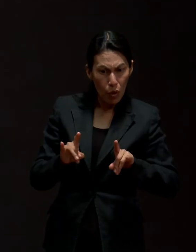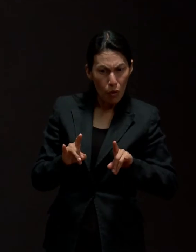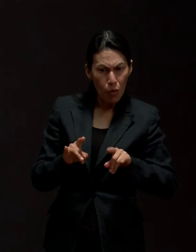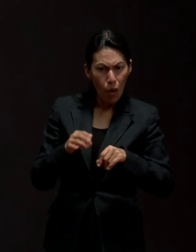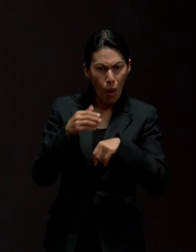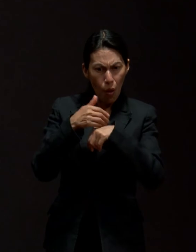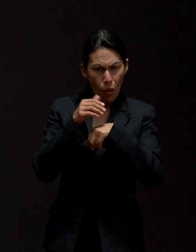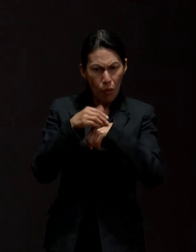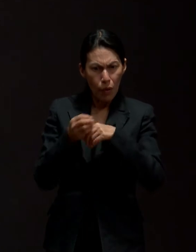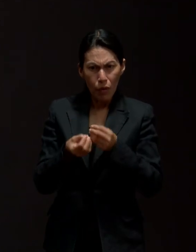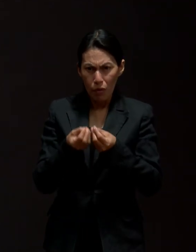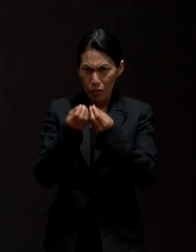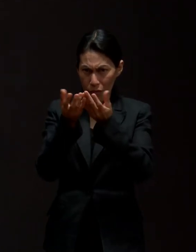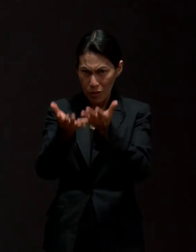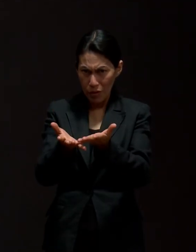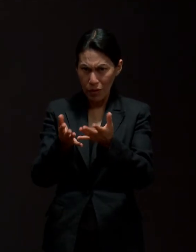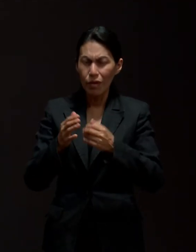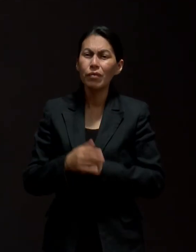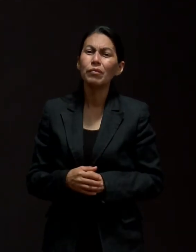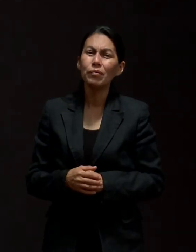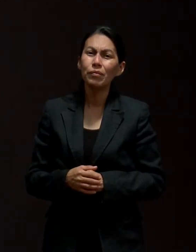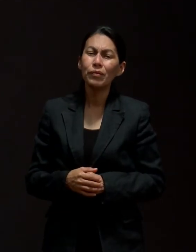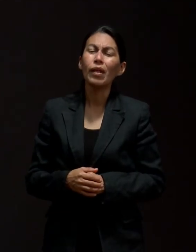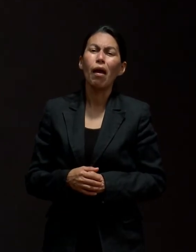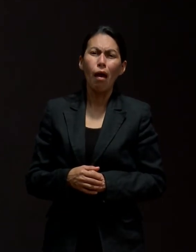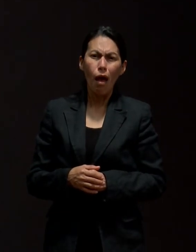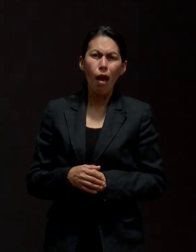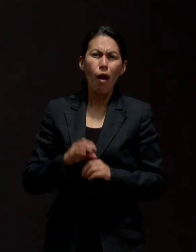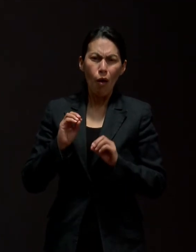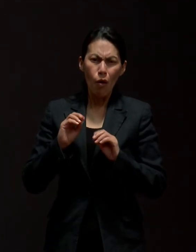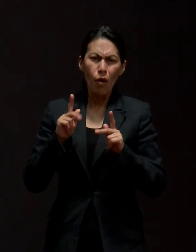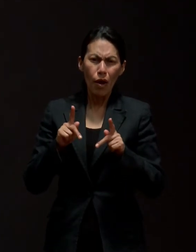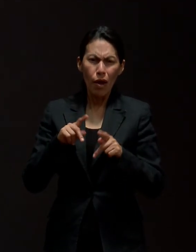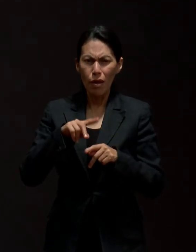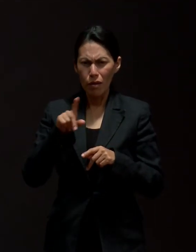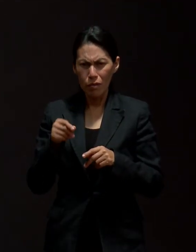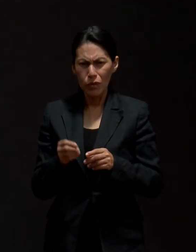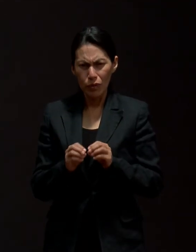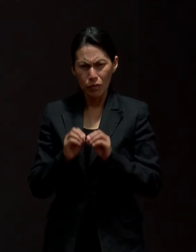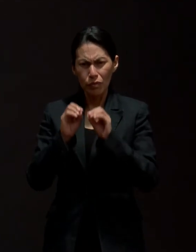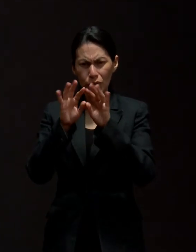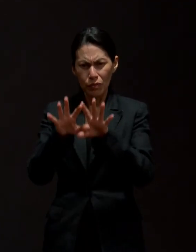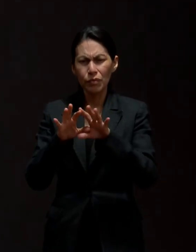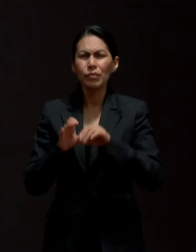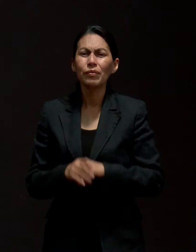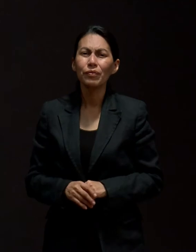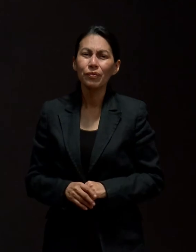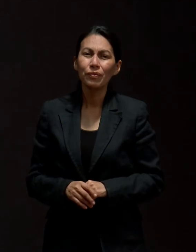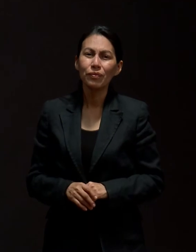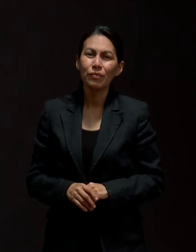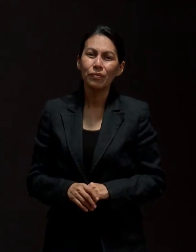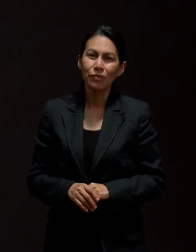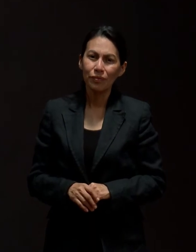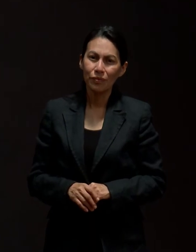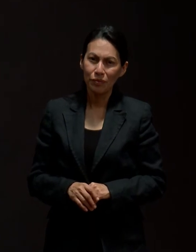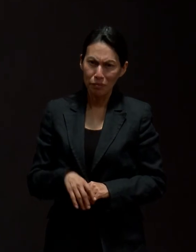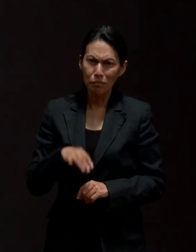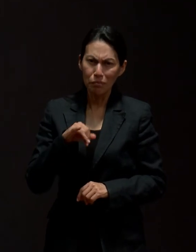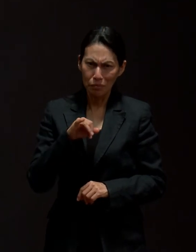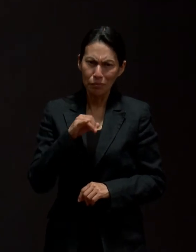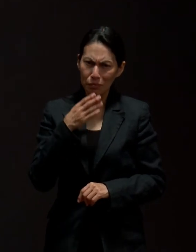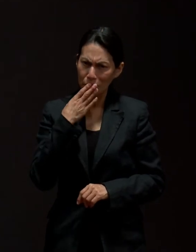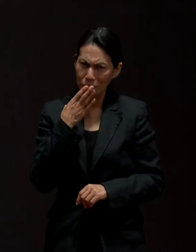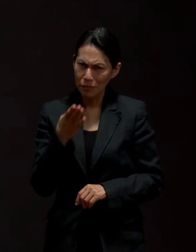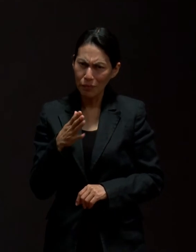Tienen ya un... Un Zoom. Le podemos dejar el número. Para que se proyecte después cuando se transmita nuevamente, puede